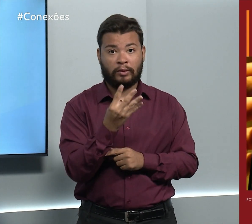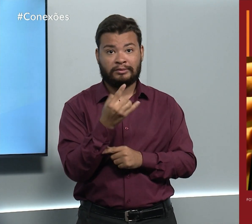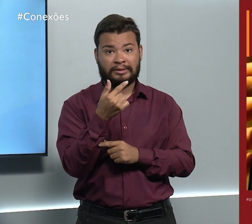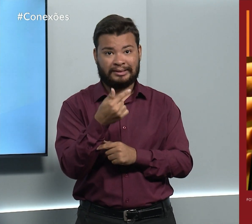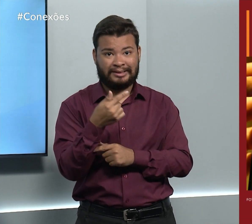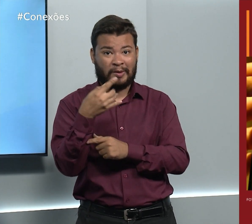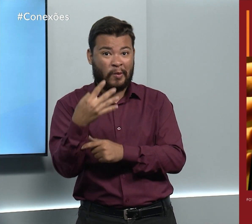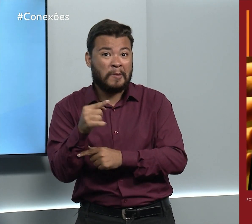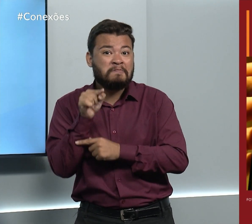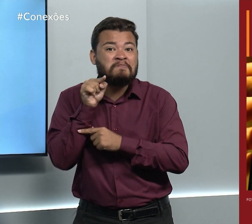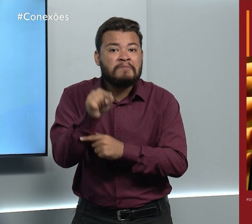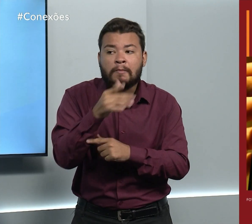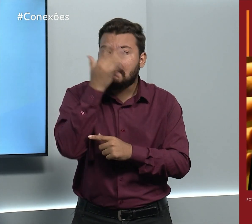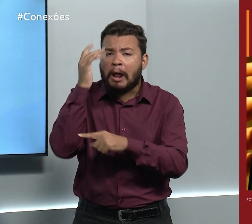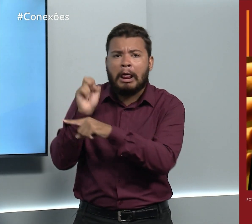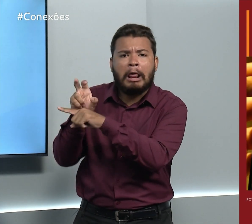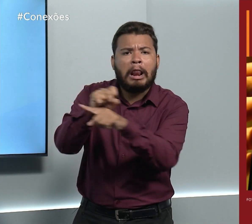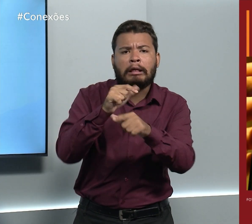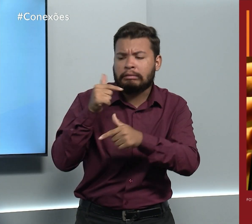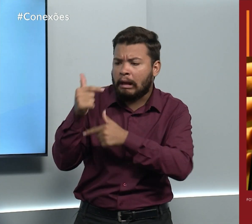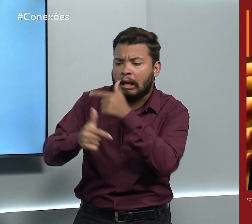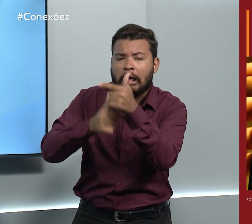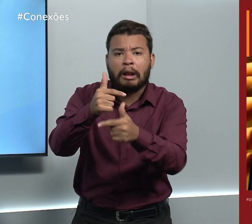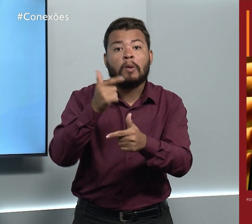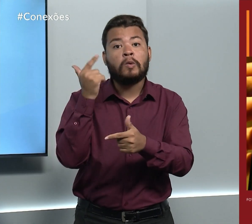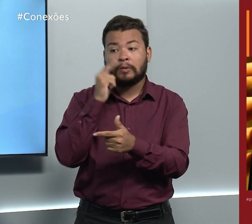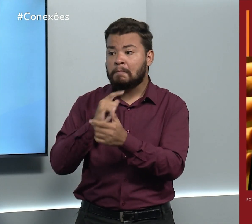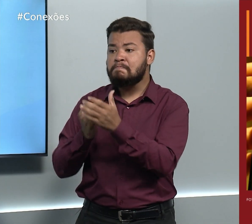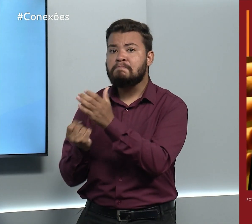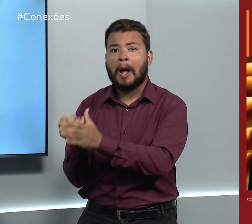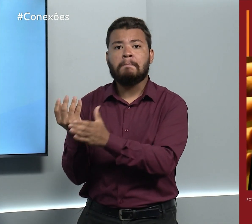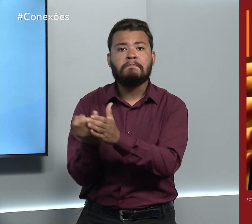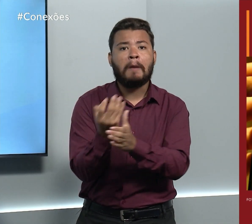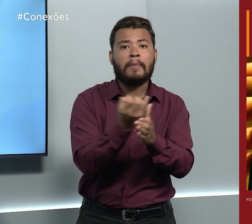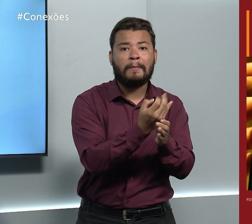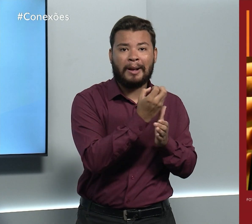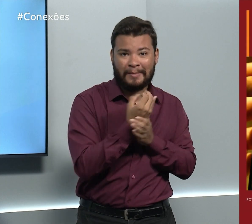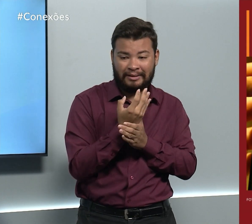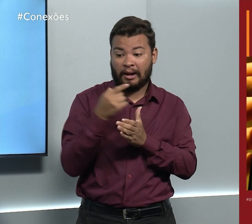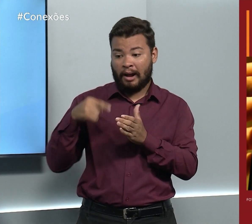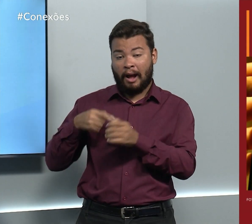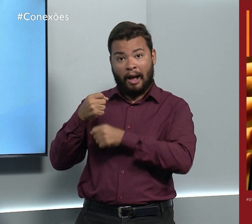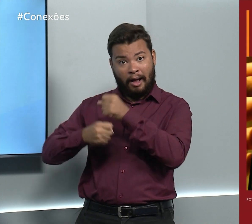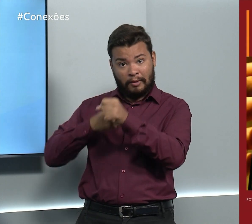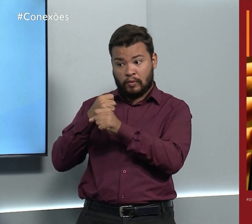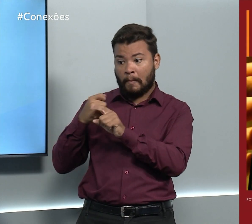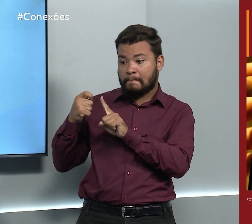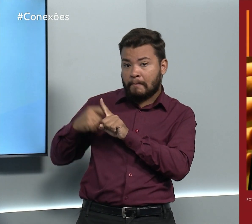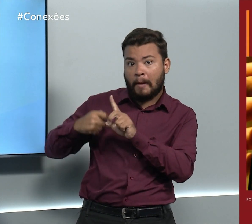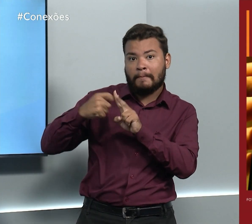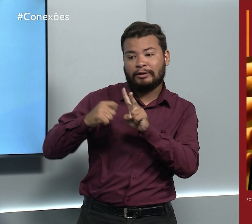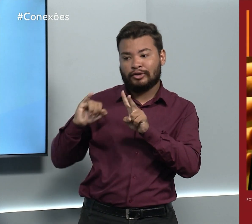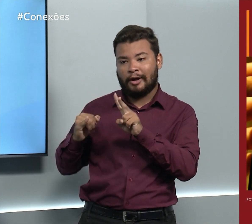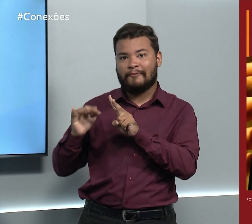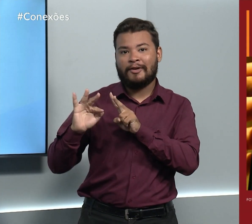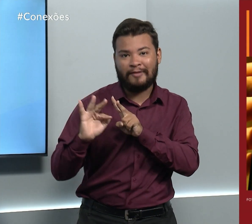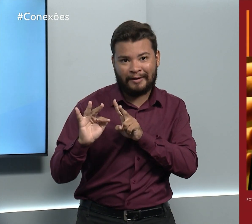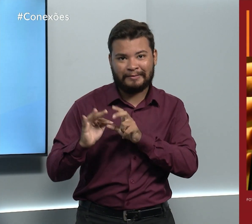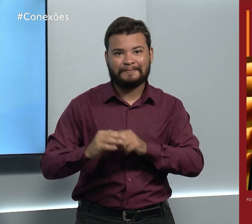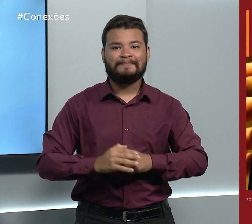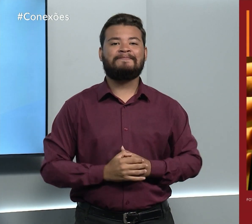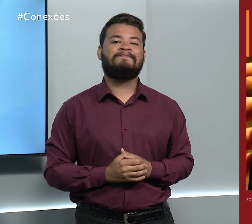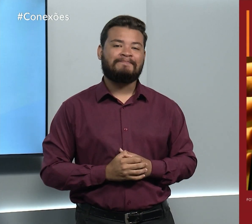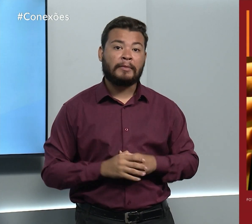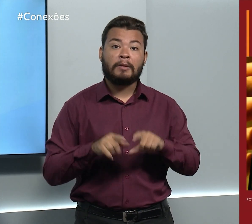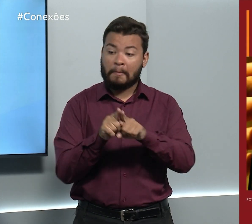474 mil empregos formais foram criados no Brasil nos 2 primeiros meses desse ano. Os dados também